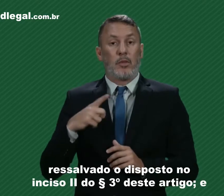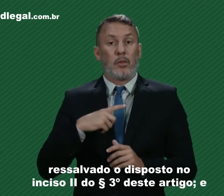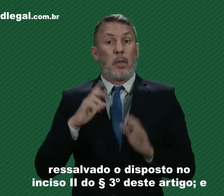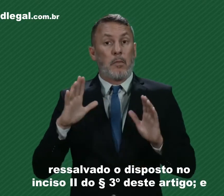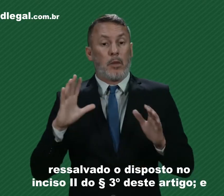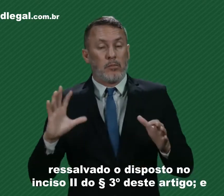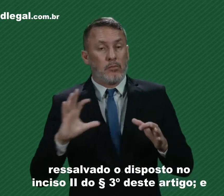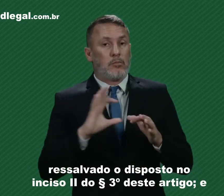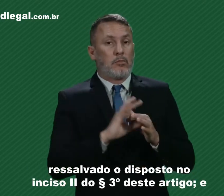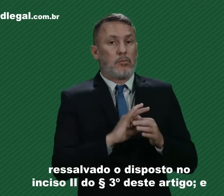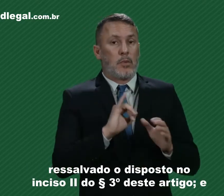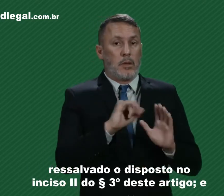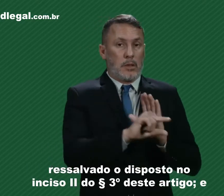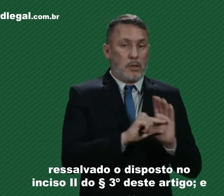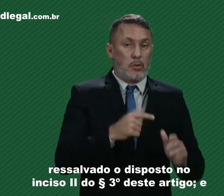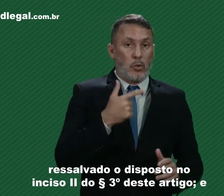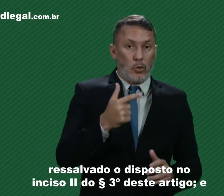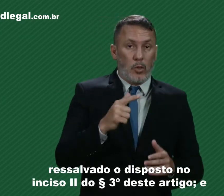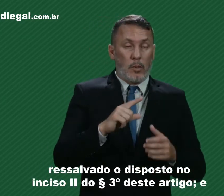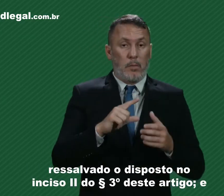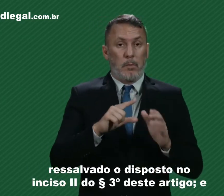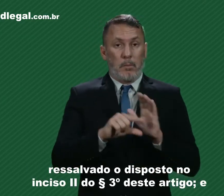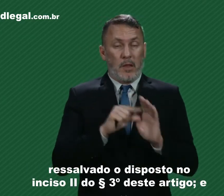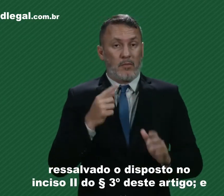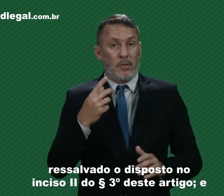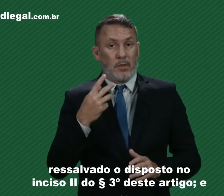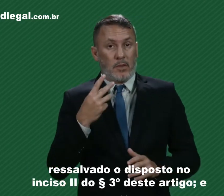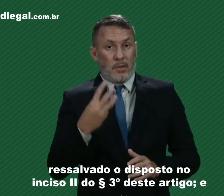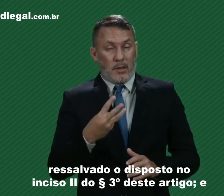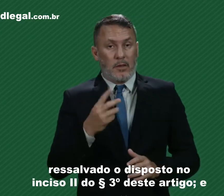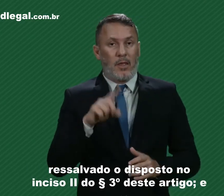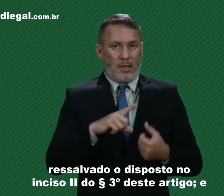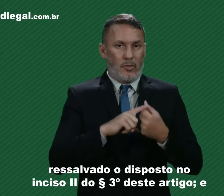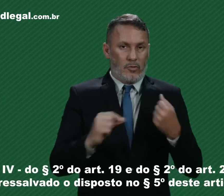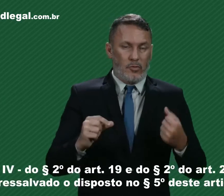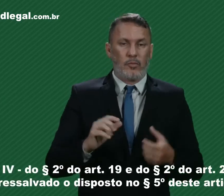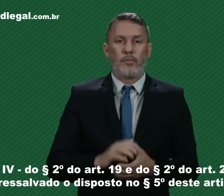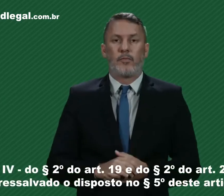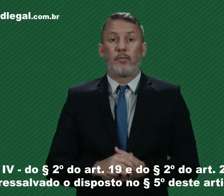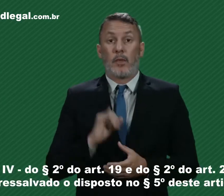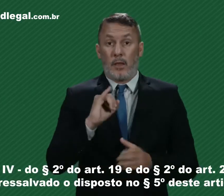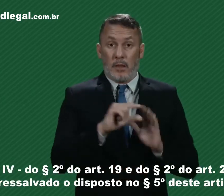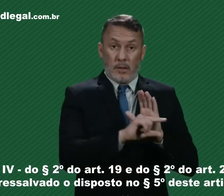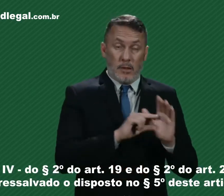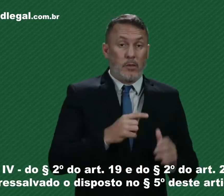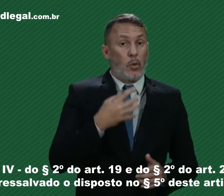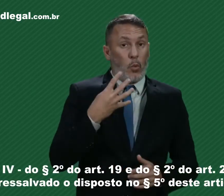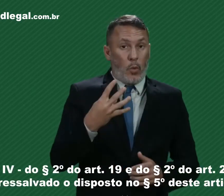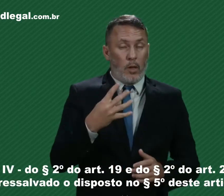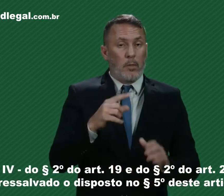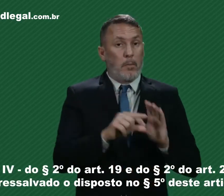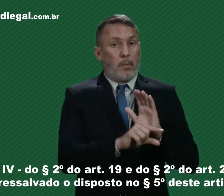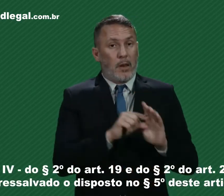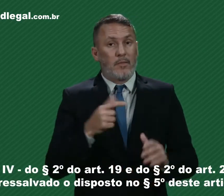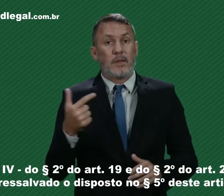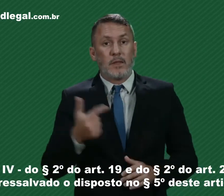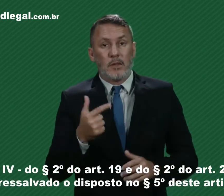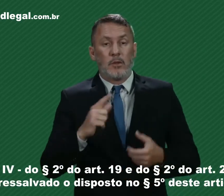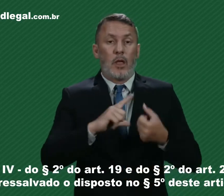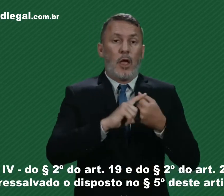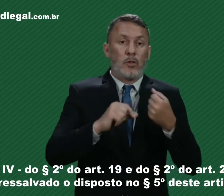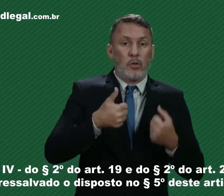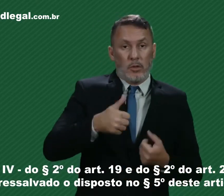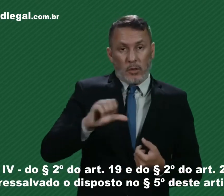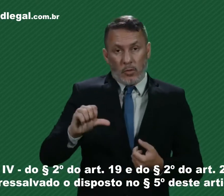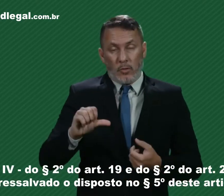o disposto no inciso 2 do parágrafo 3º deste artigo e, inciso 4, do parágrafo 2º do